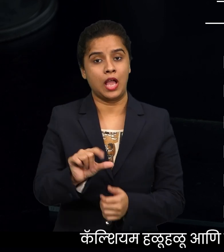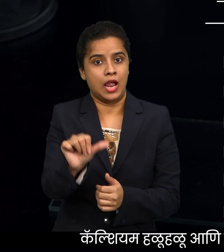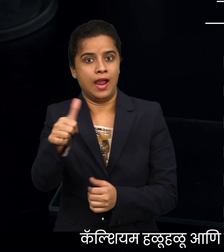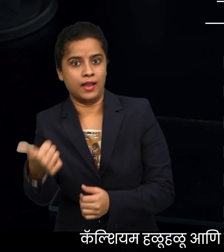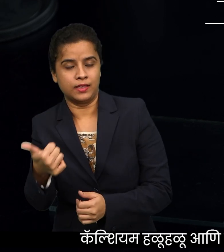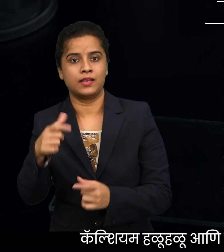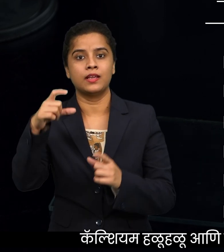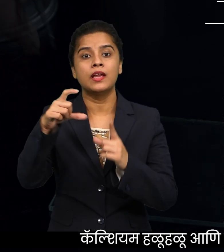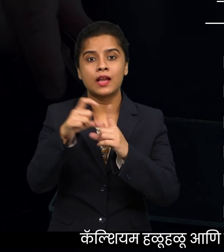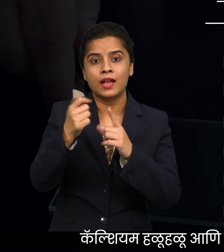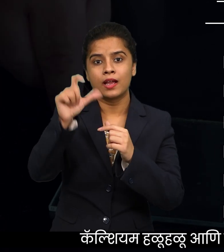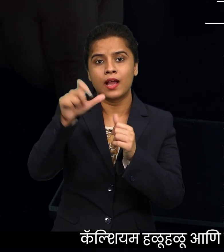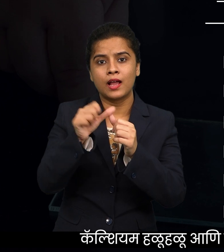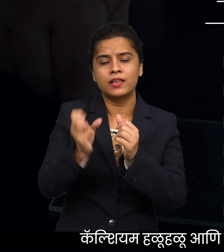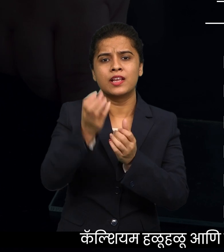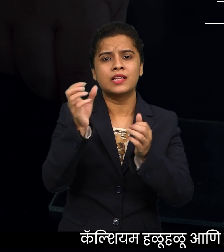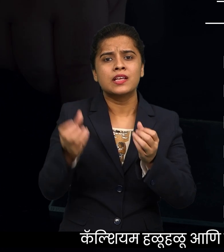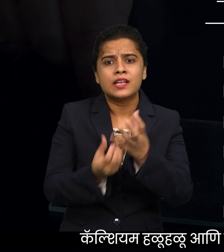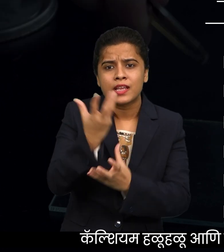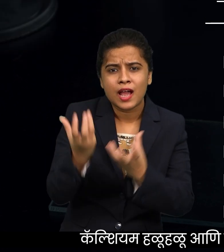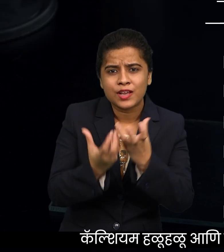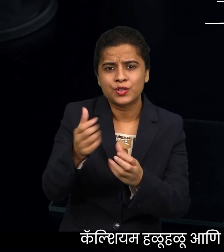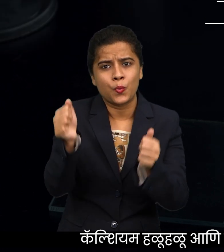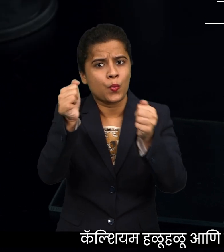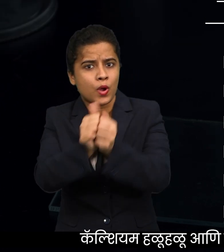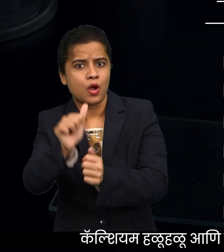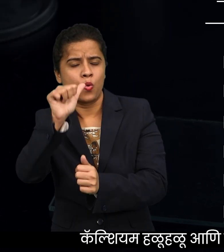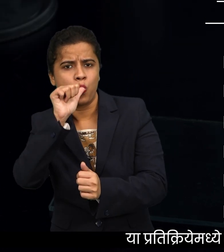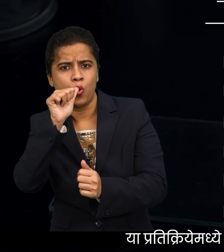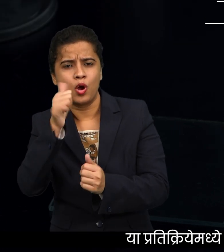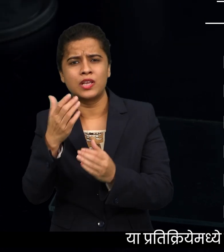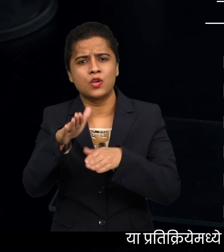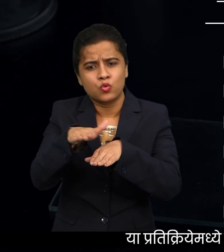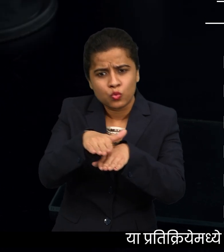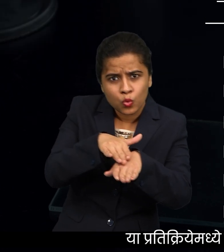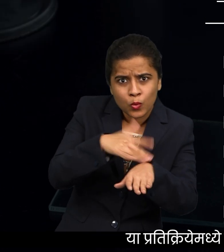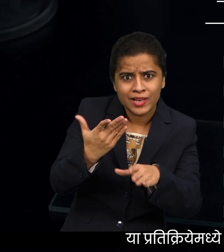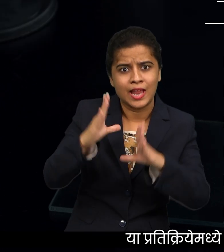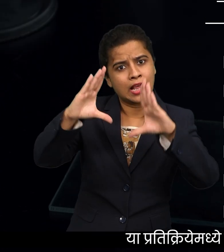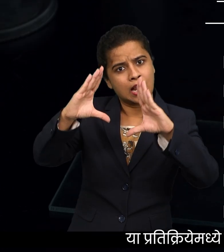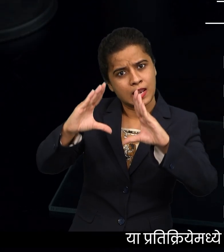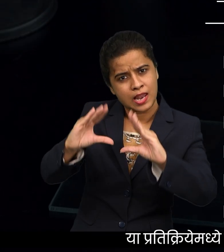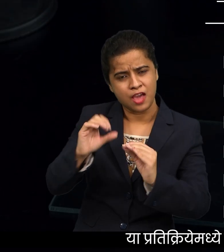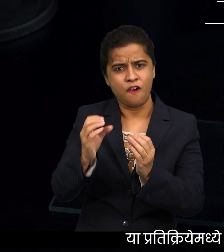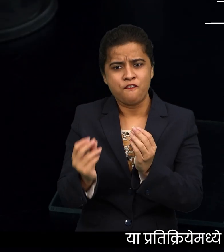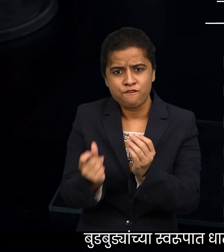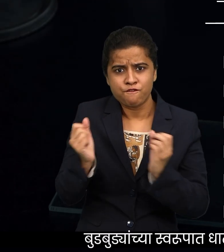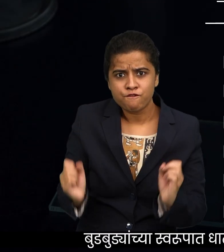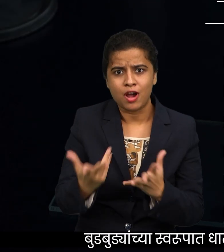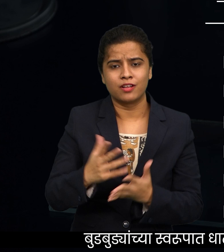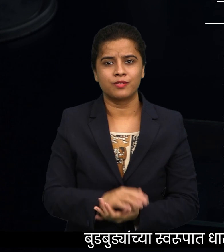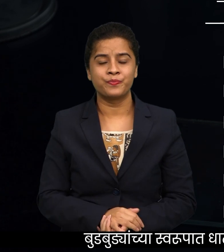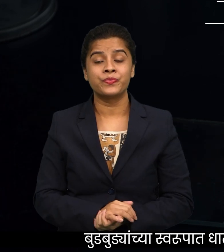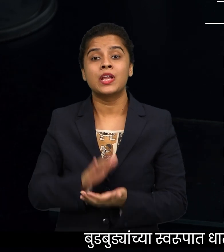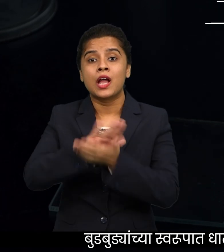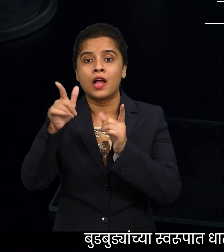दुसरीकडे कॅल्शियम हळूहळू आणि कमी तीव्रतेने पाण्यासोबत प्रतिक्रिया करतो. या प्रतिक्रियेमध्ये तयार होणारा हायड्रोजन वायू लहान